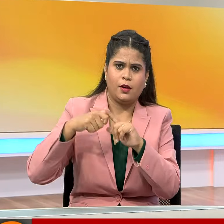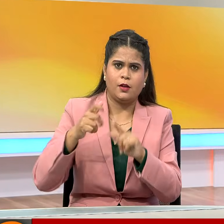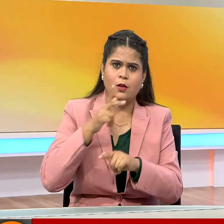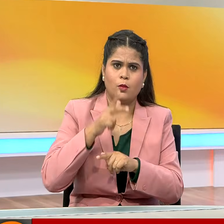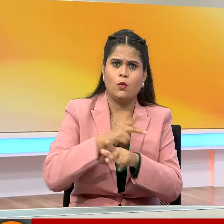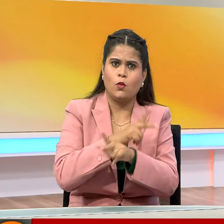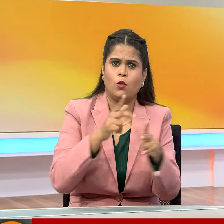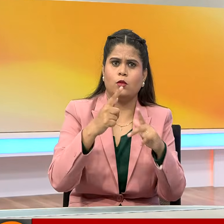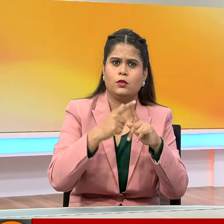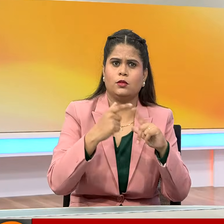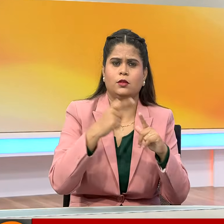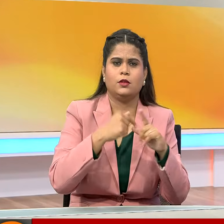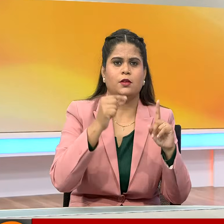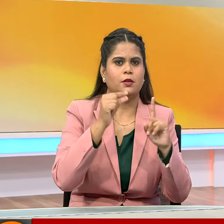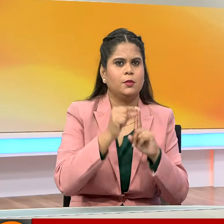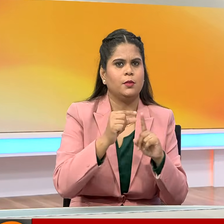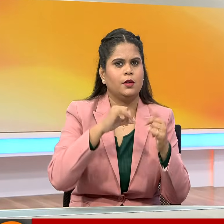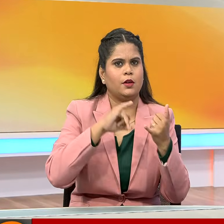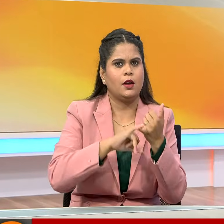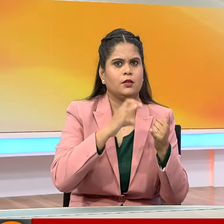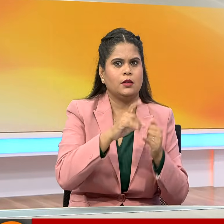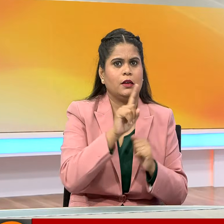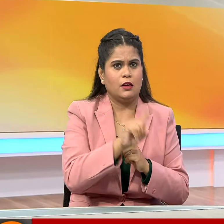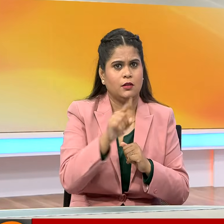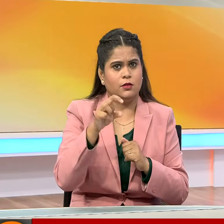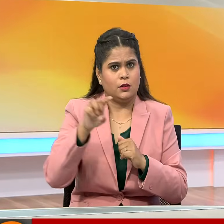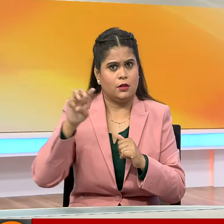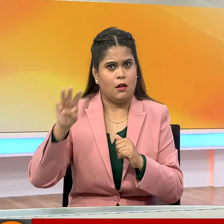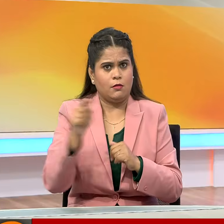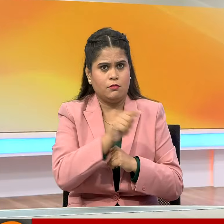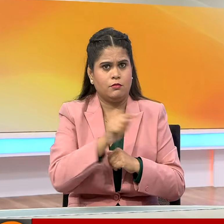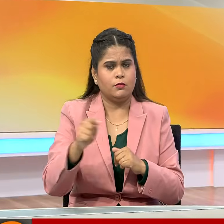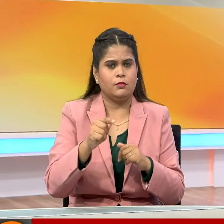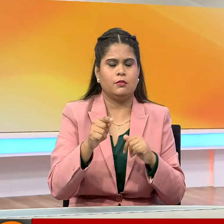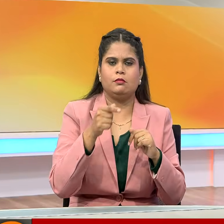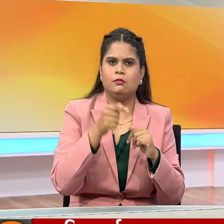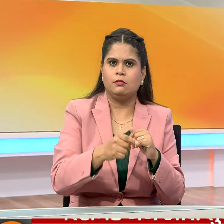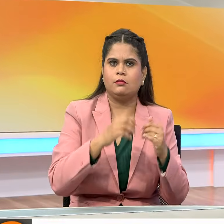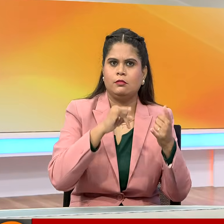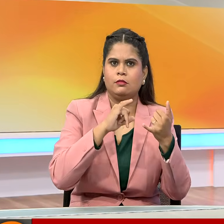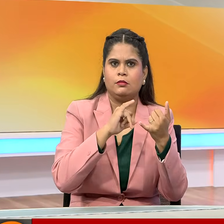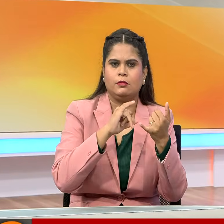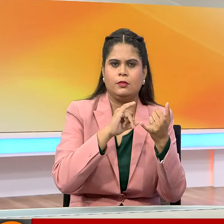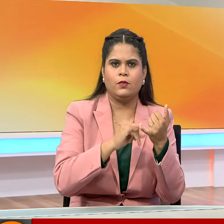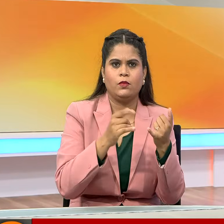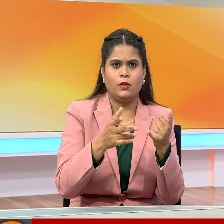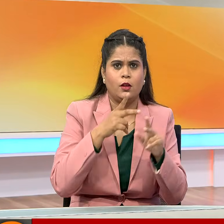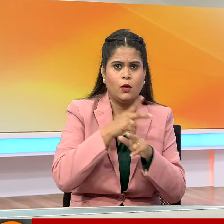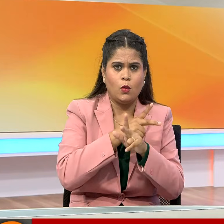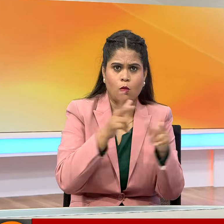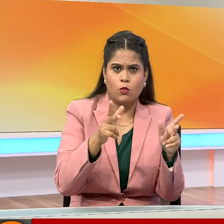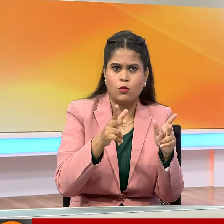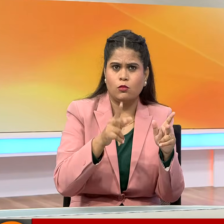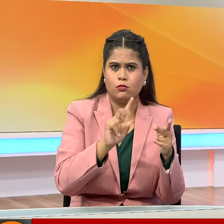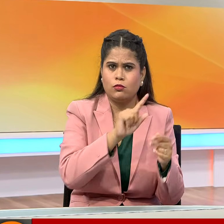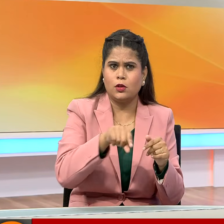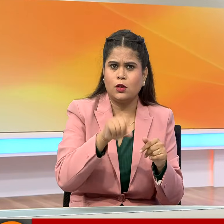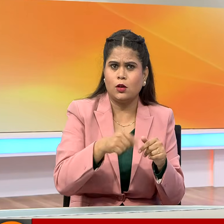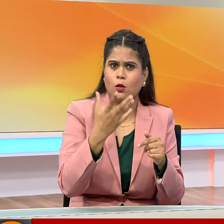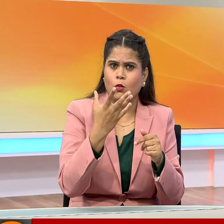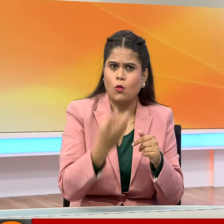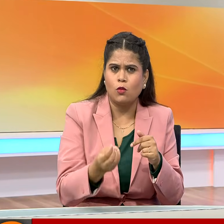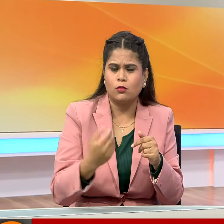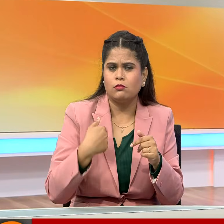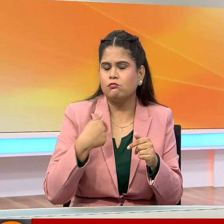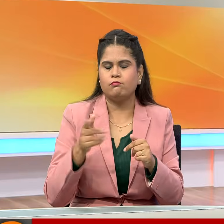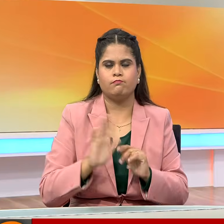के 11वीं से 13वीं सिविल सेवा परीक्षा एवं फूड सेफ्टी ऑफिसर की नियुक्ति रद्द करने के सरकार के आदेश पर अगले आदेश तक